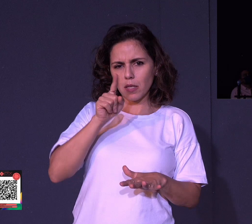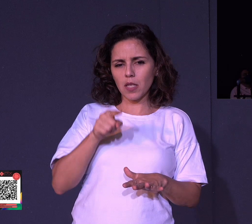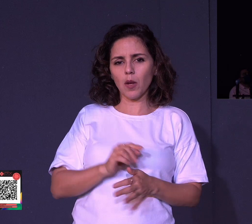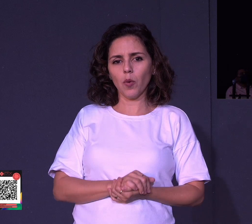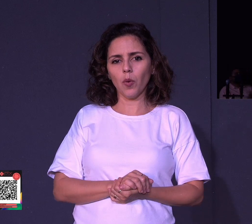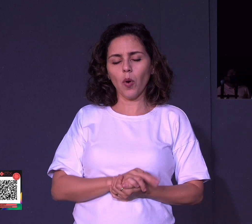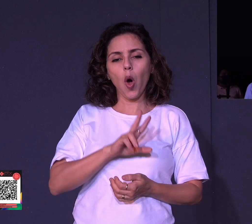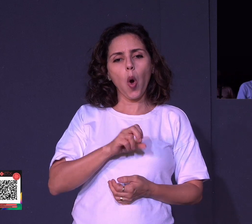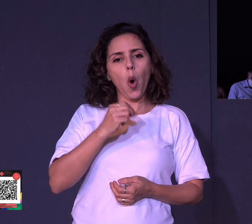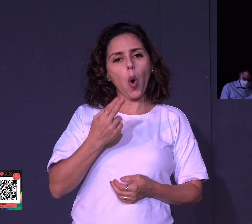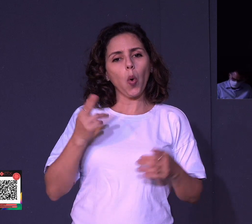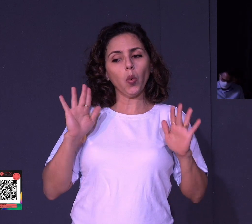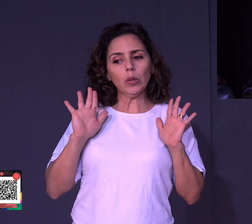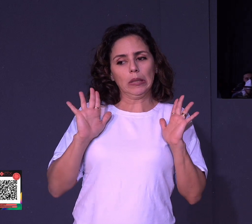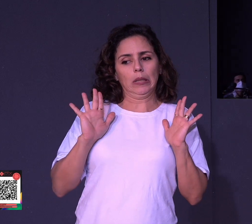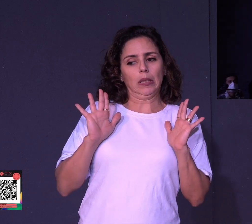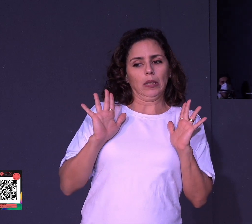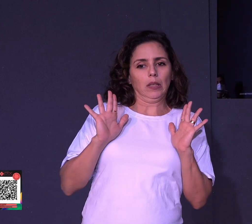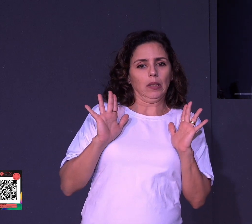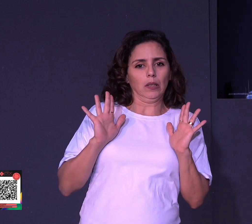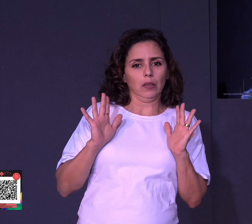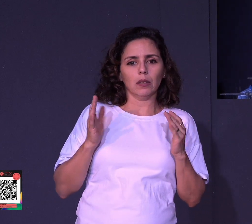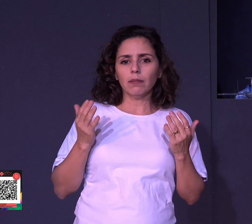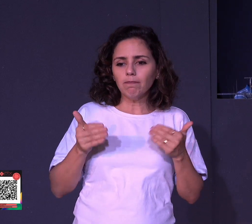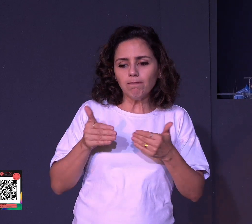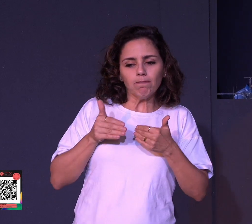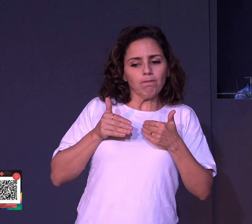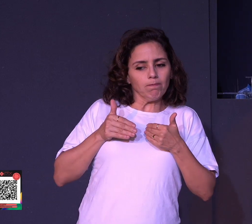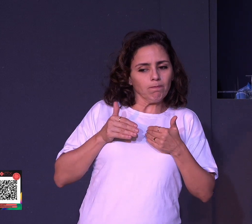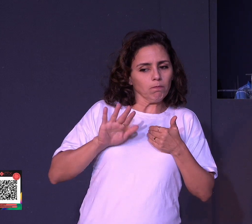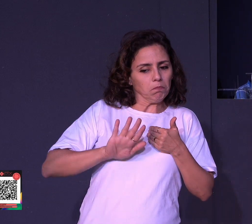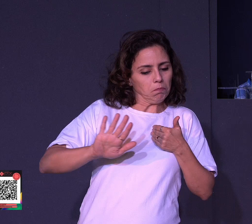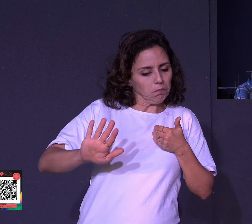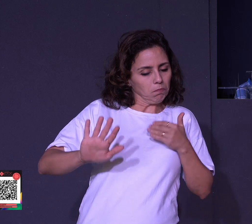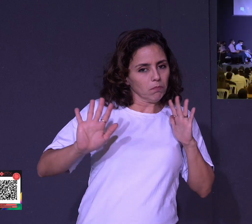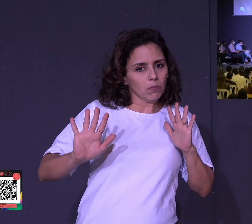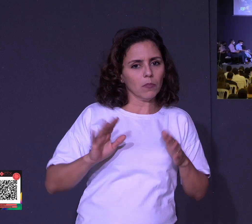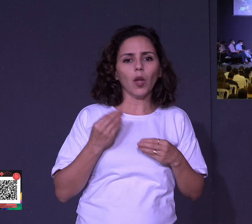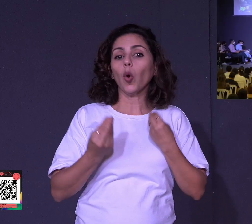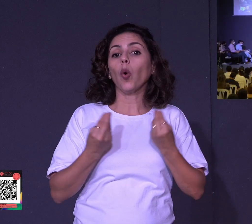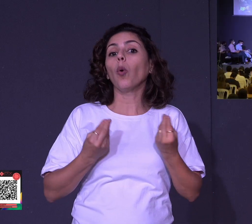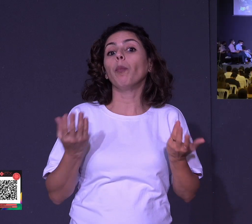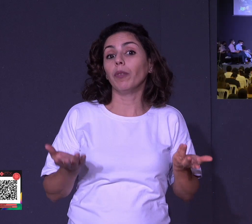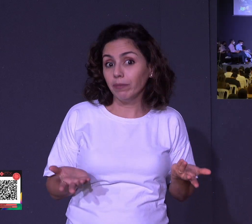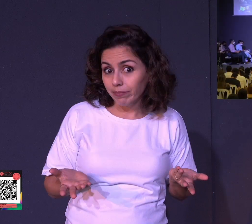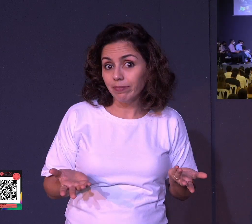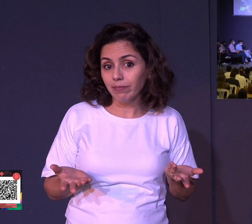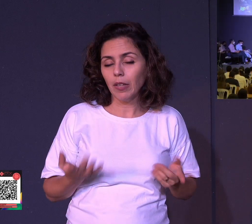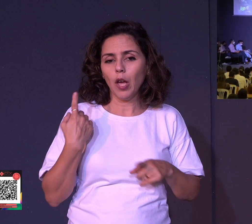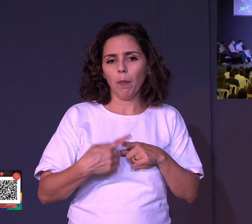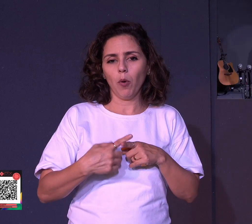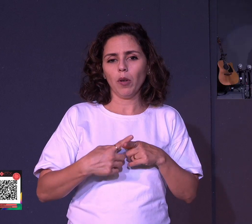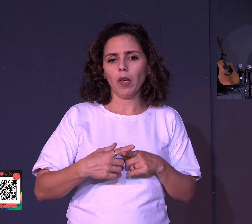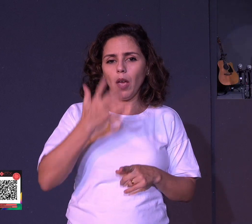Ele tem a presença do eterno na vida dele. Ela tem a presença de Deus na vida dela. E onde chega,